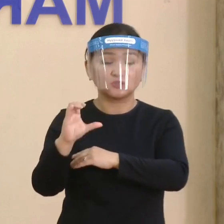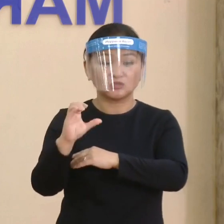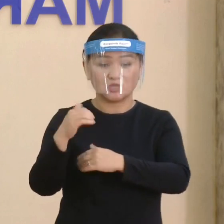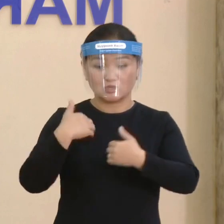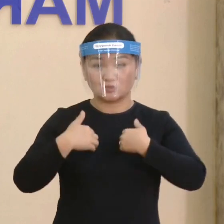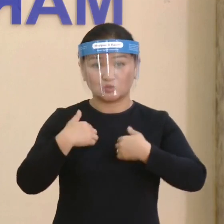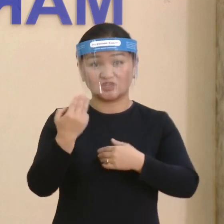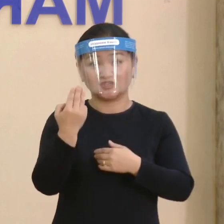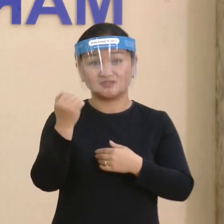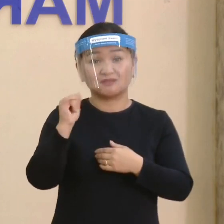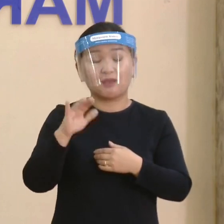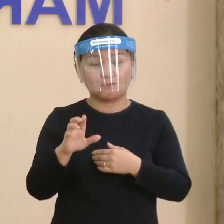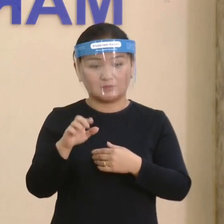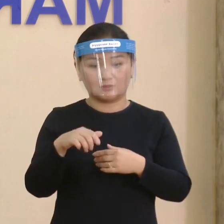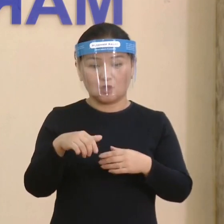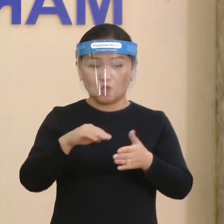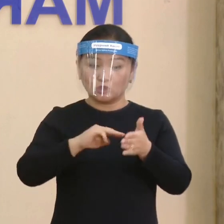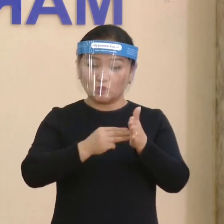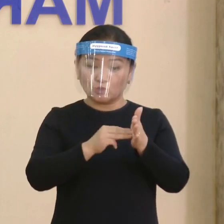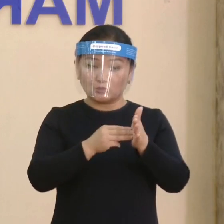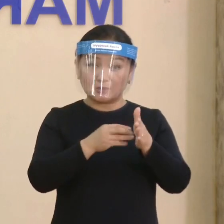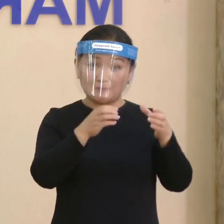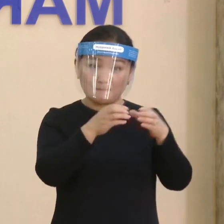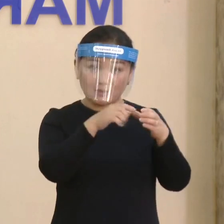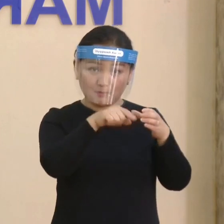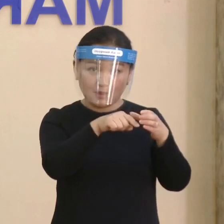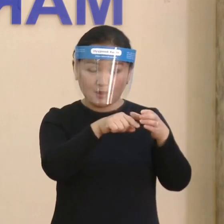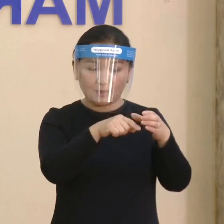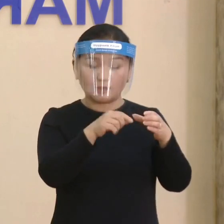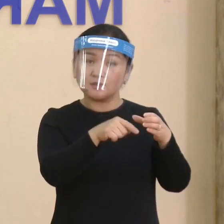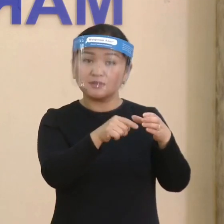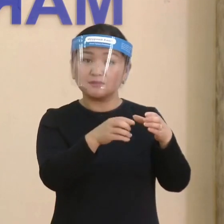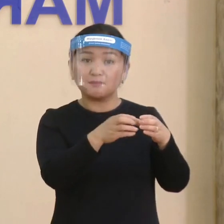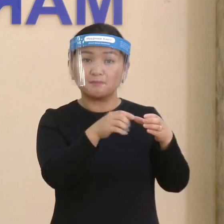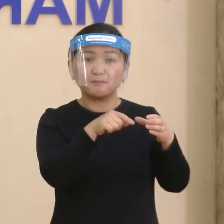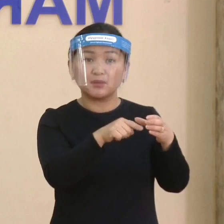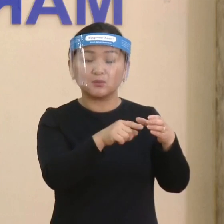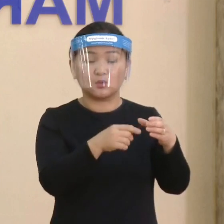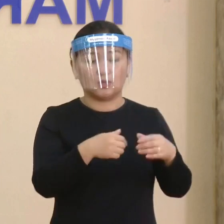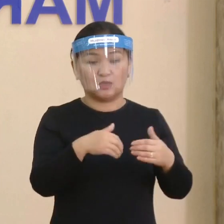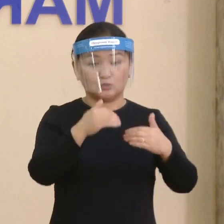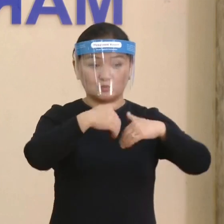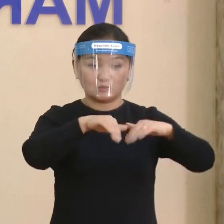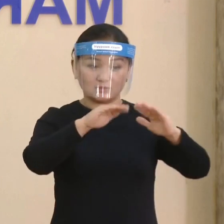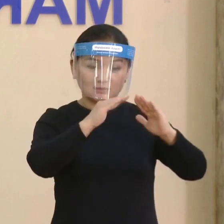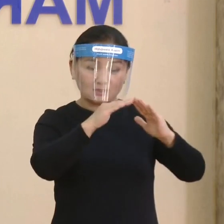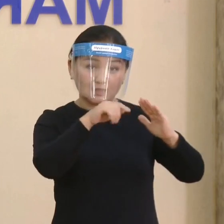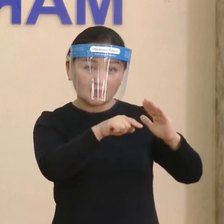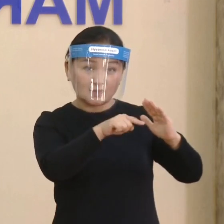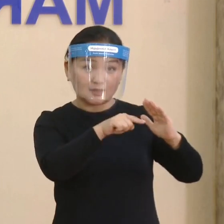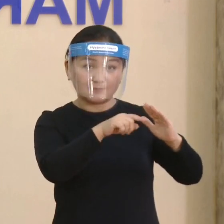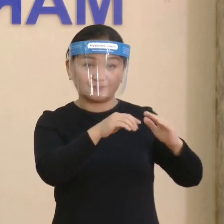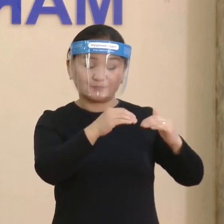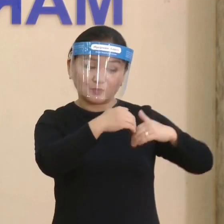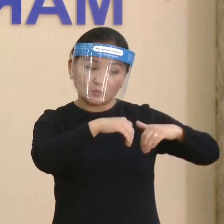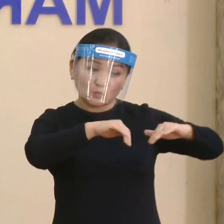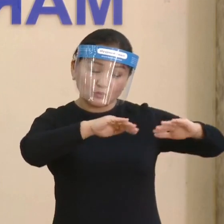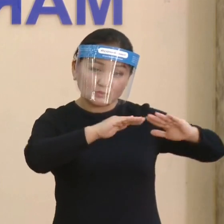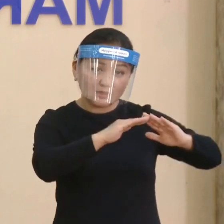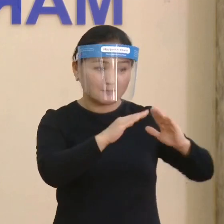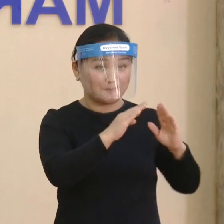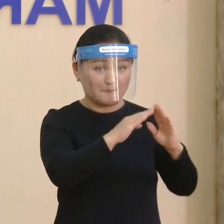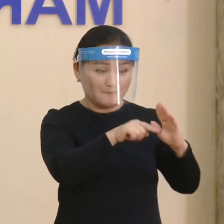энд төлөвлөлтийн баг гэдээ ажиллаж байгаа. За энэ төлөвлөлтийн багийнхан тусгай тэр бэлтгэгдсэн одоо нөөцөнд